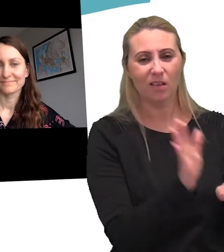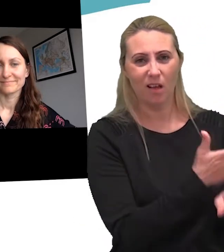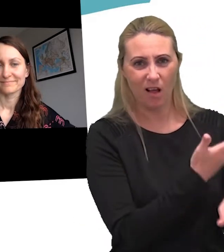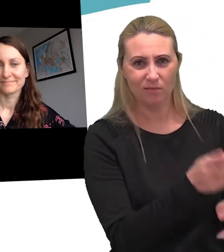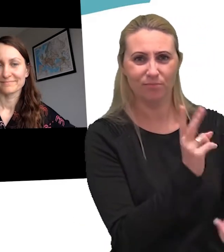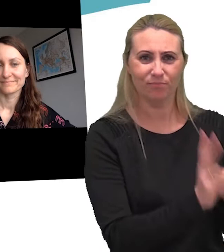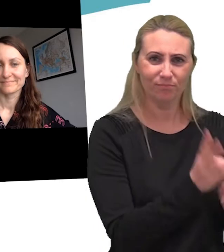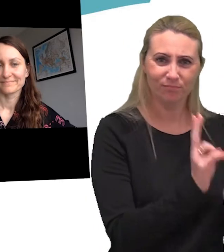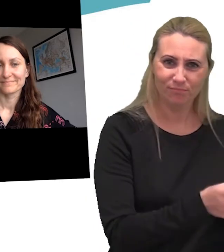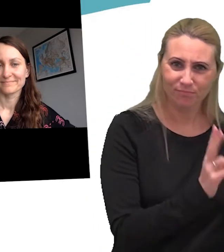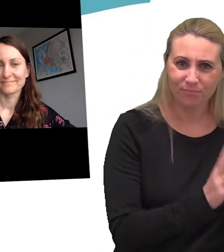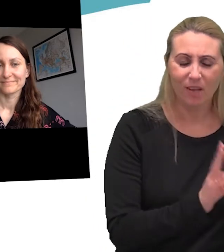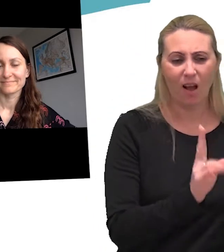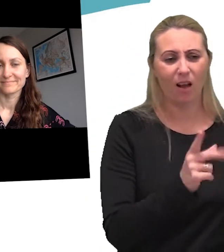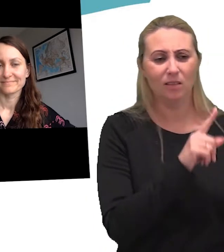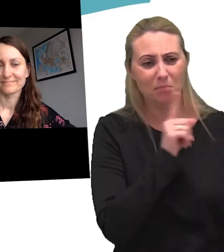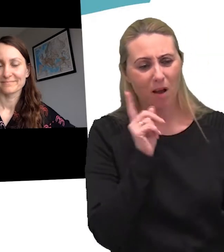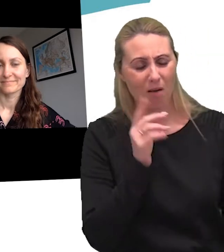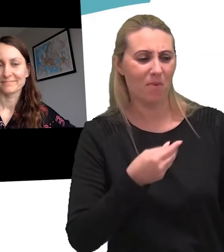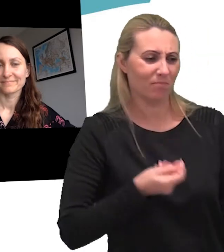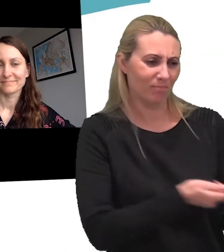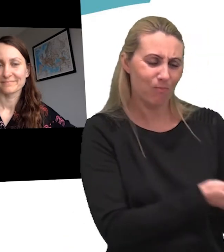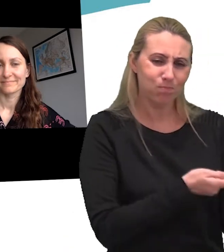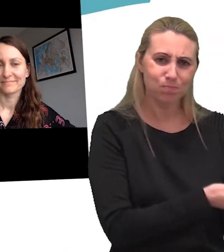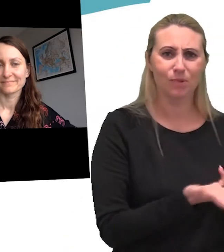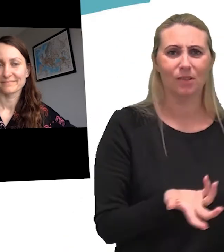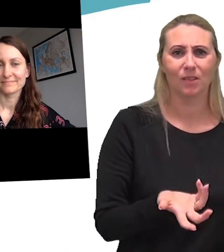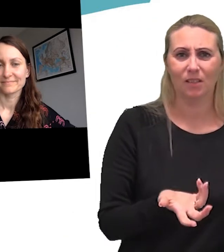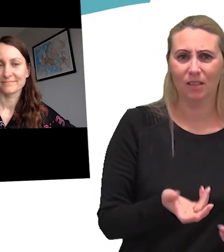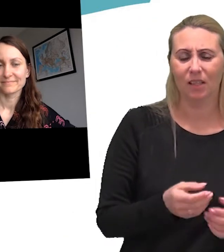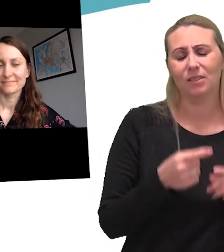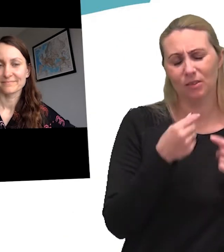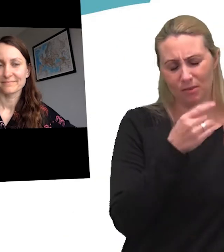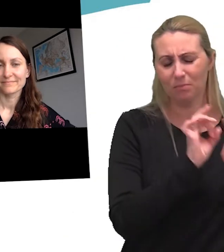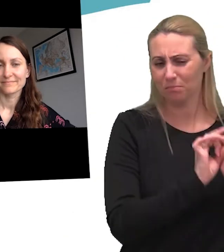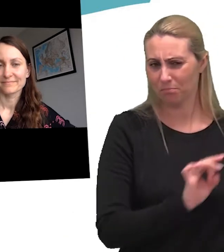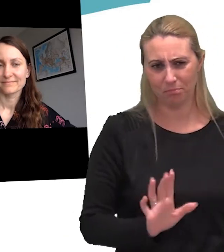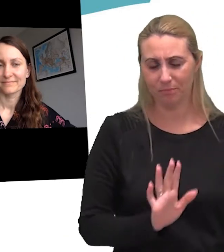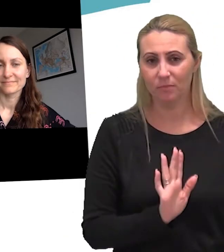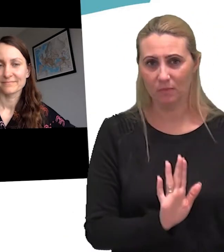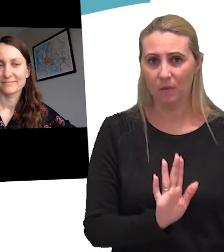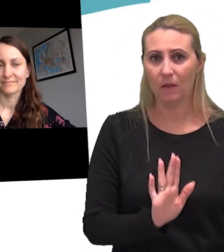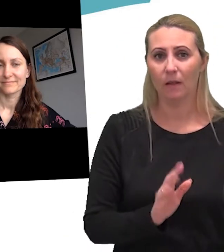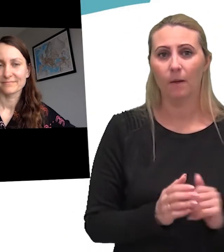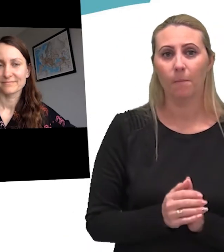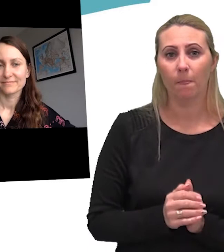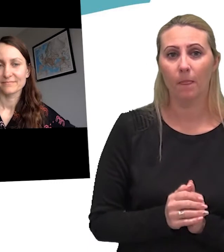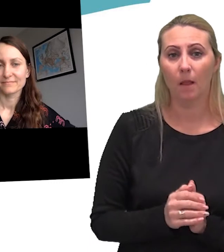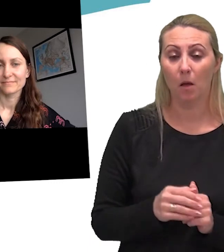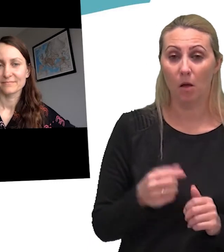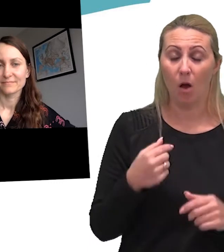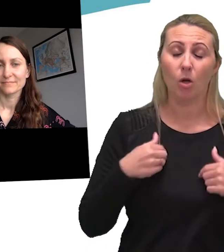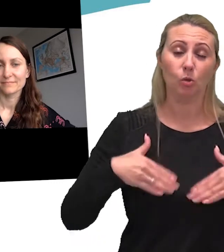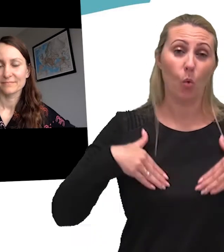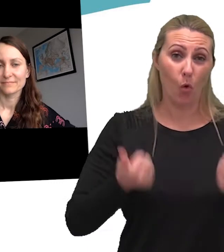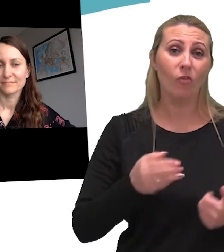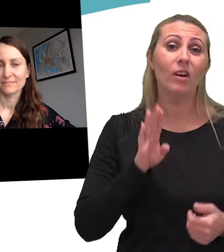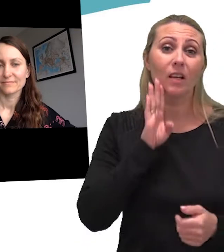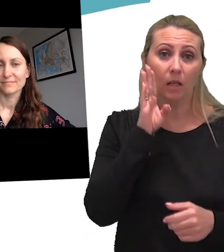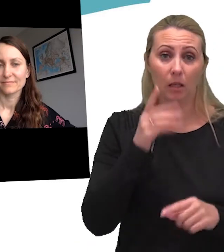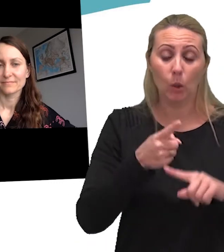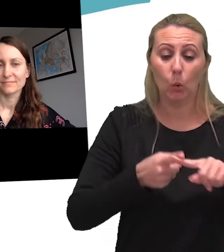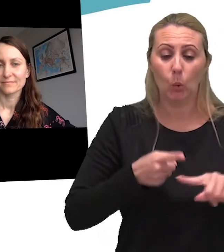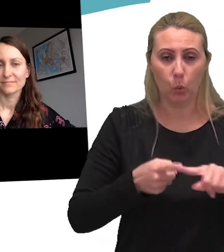kas BLV maitina, tai ten dar šiek tiek kitaip. Bet vėlgi, tada aš ryte rekomenduoju